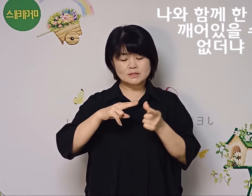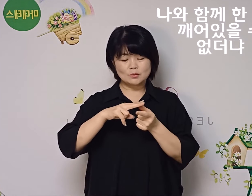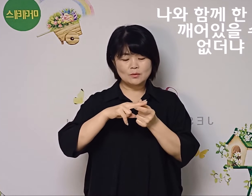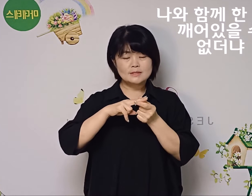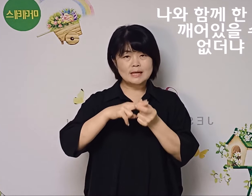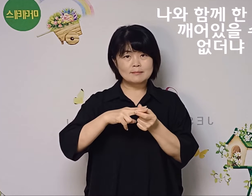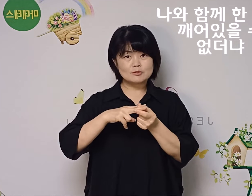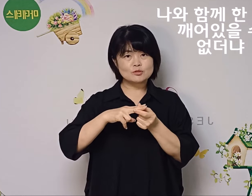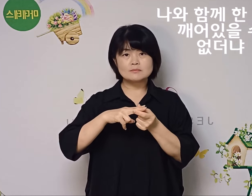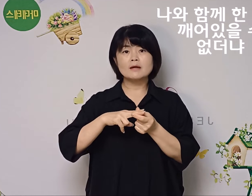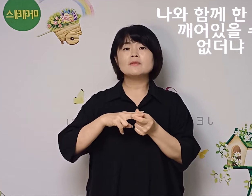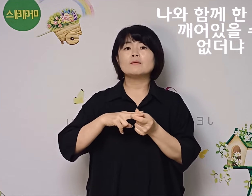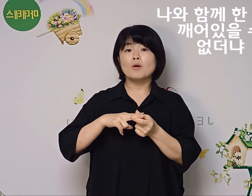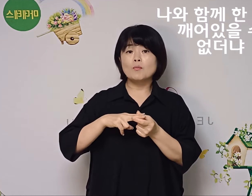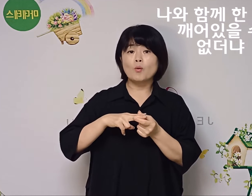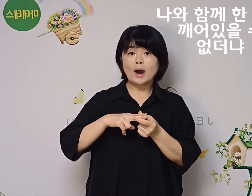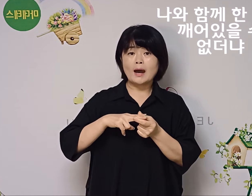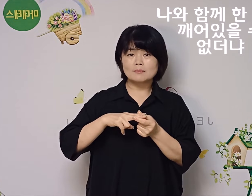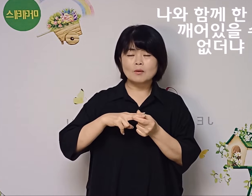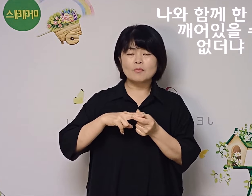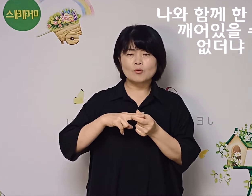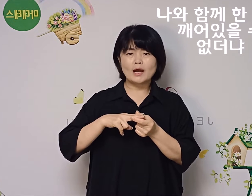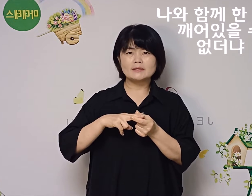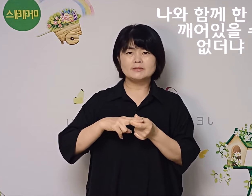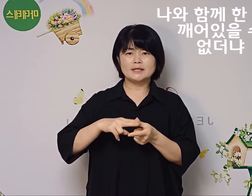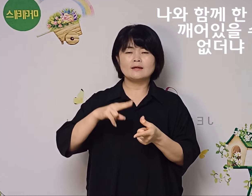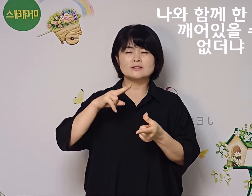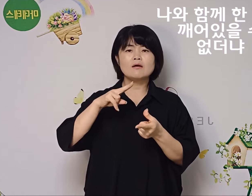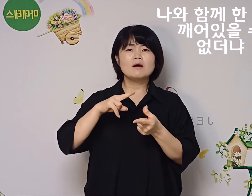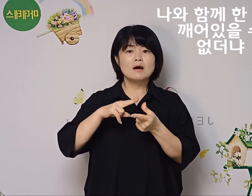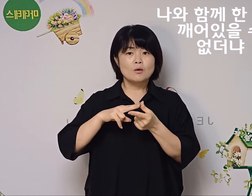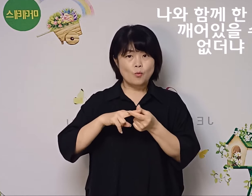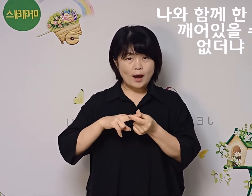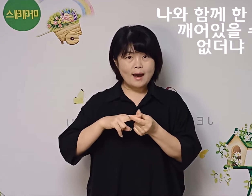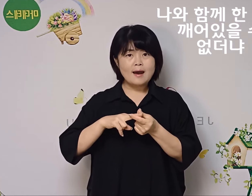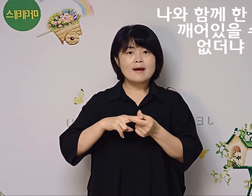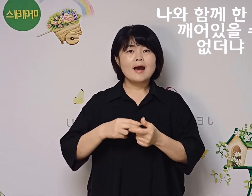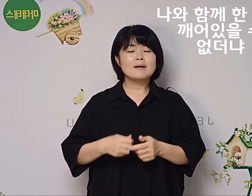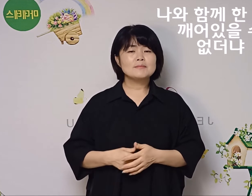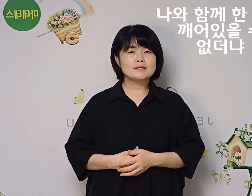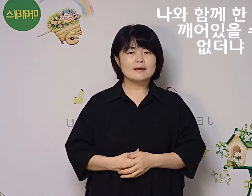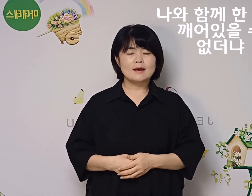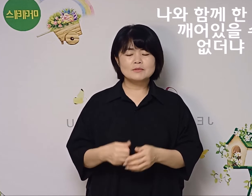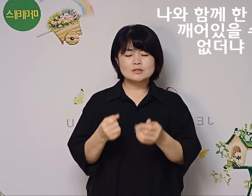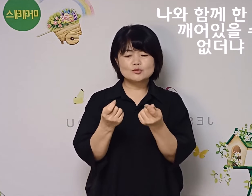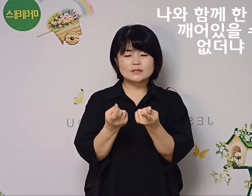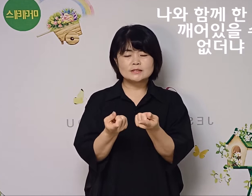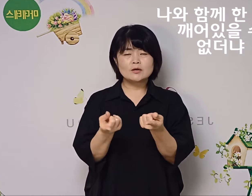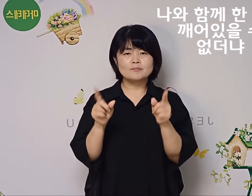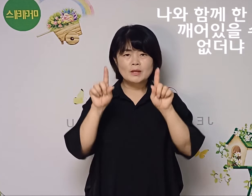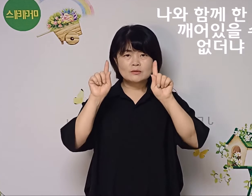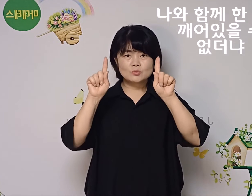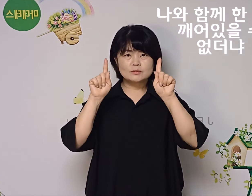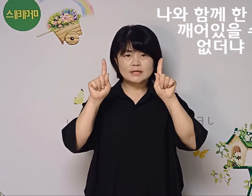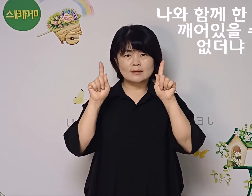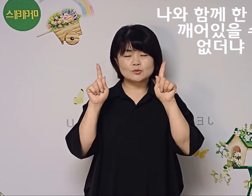검지로 잡아주시면 뭐뭐와 뭐뭐과입니다. 그래서 와 함께 수화는요 손을